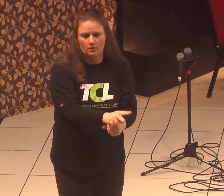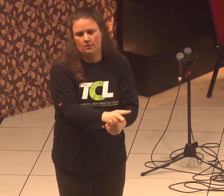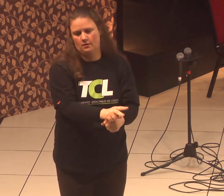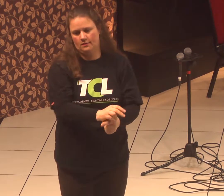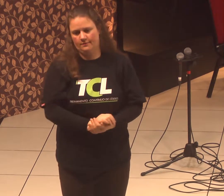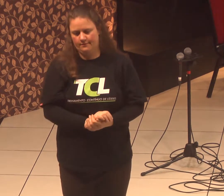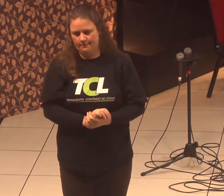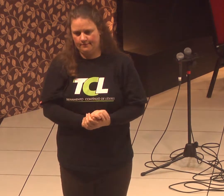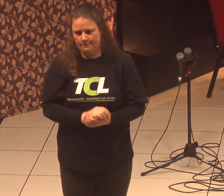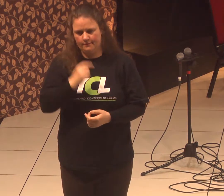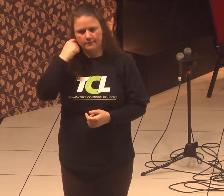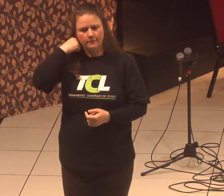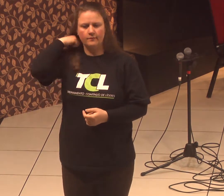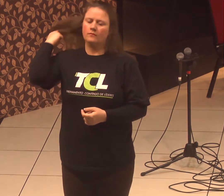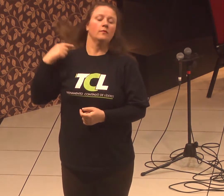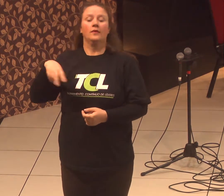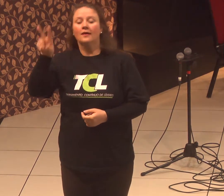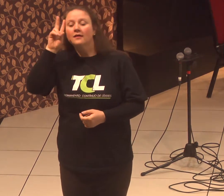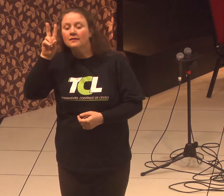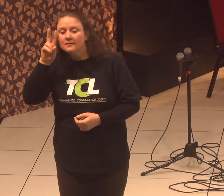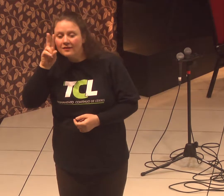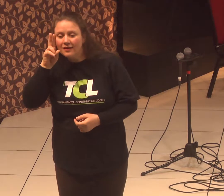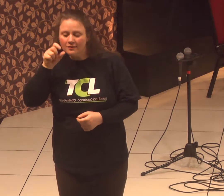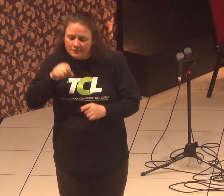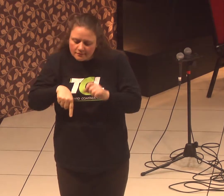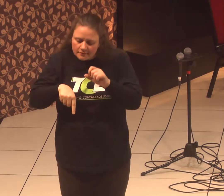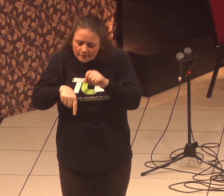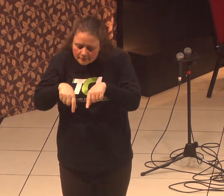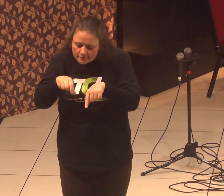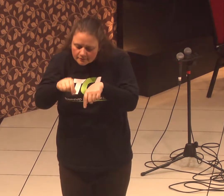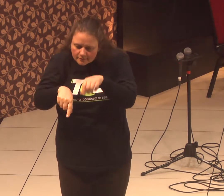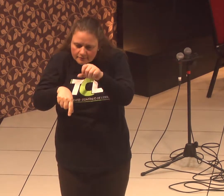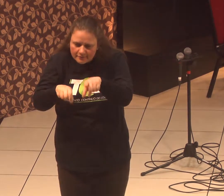Lembra que a gente lançou aquele desafio dos cartões? É dar de comer na boca do nenê.